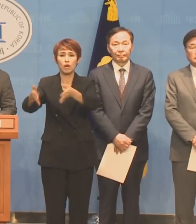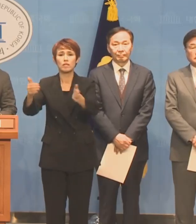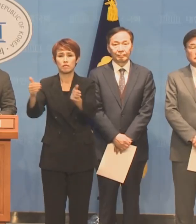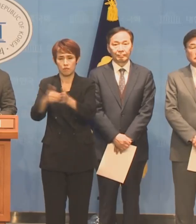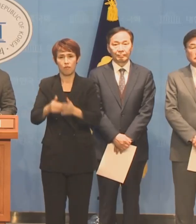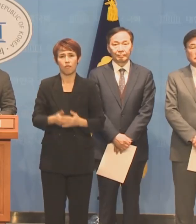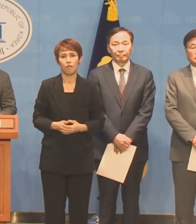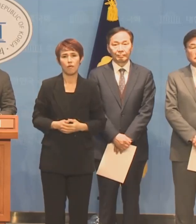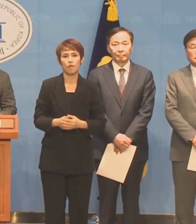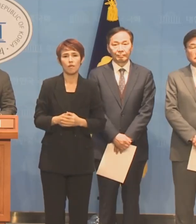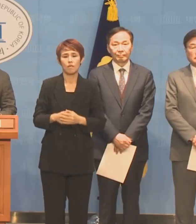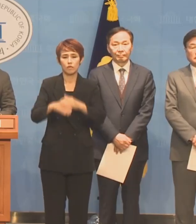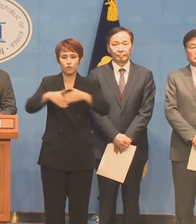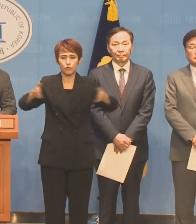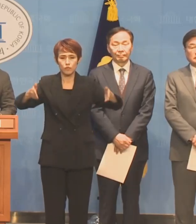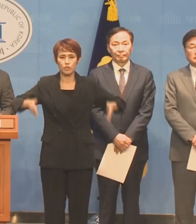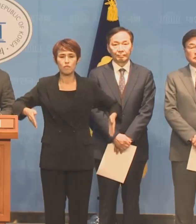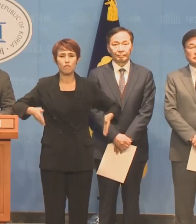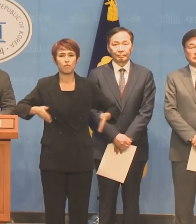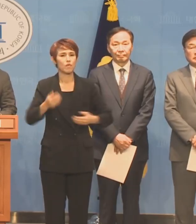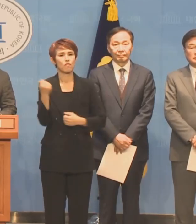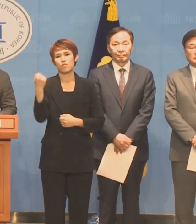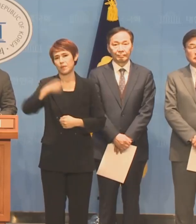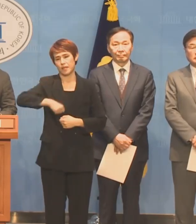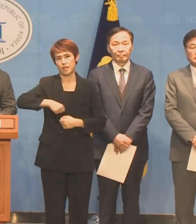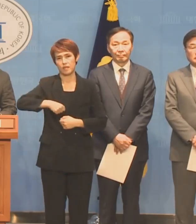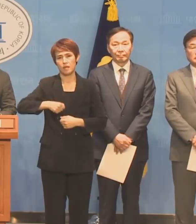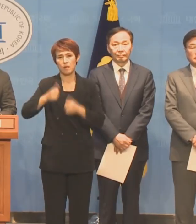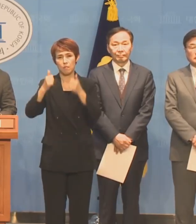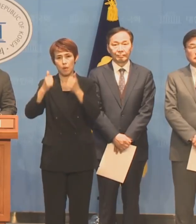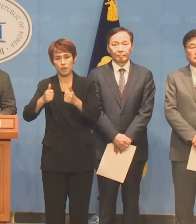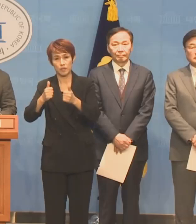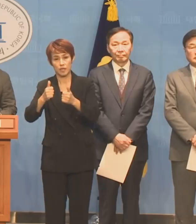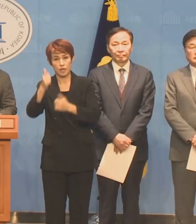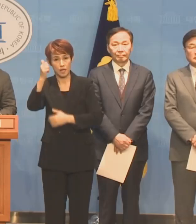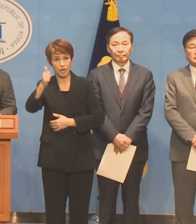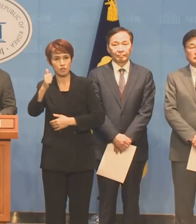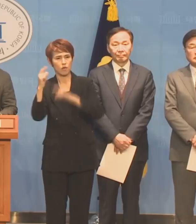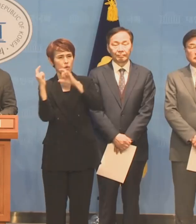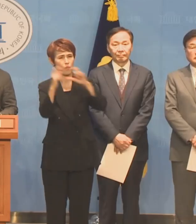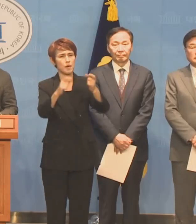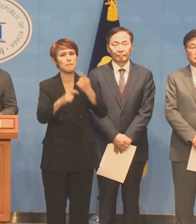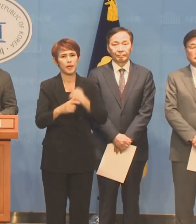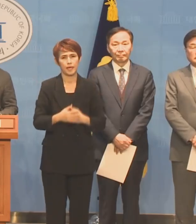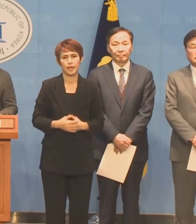정치적 중립 위반 논란으로 법원장으로부터 경고를 받기도 하였습니다.